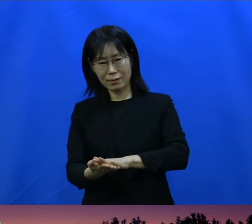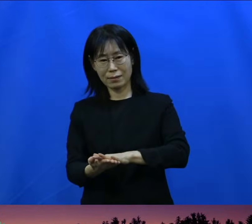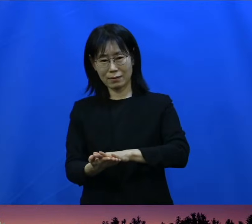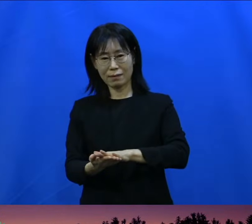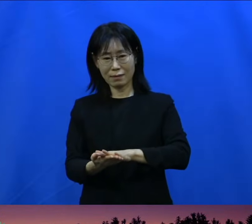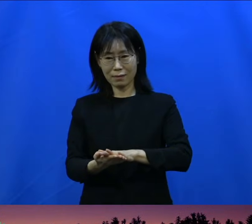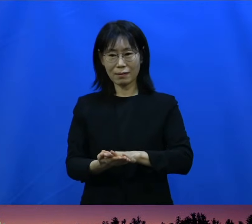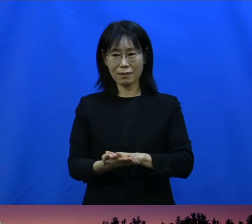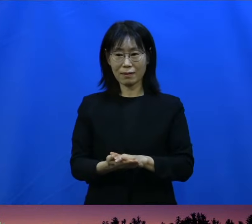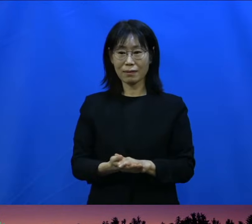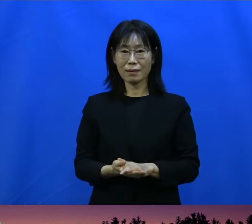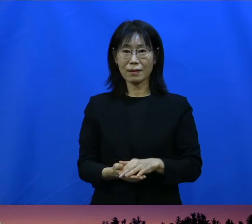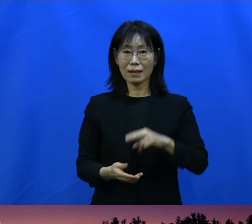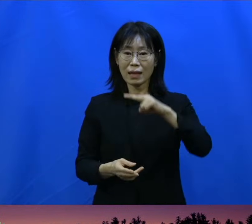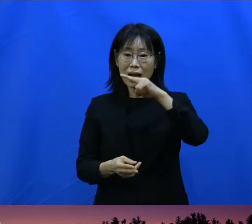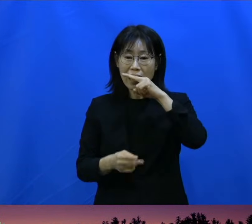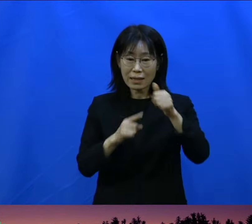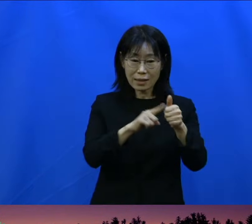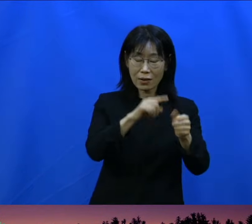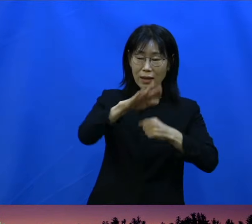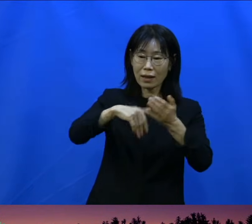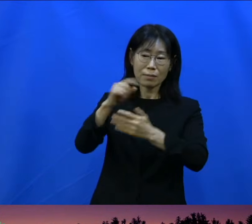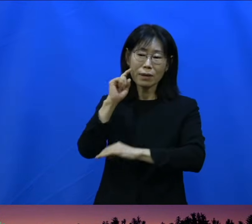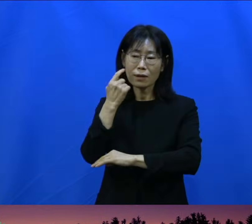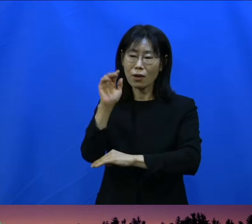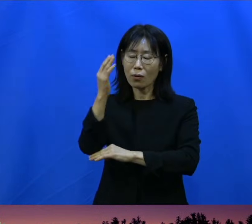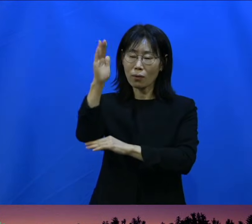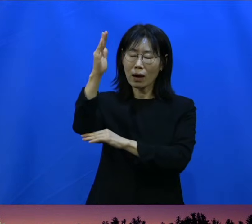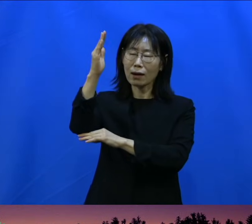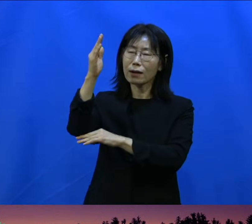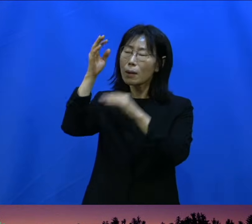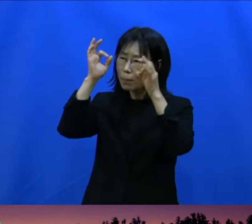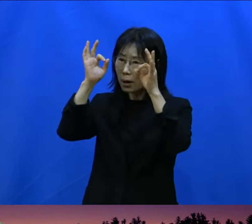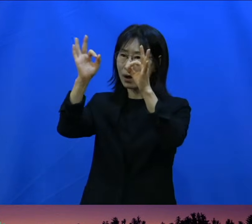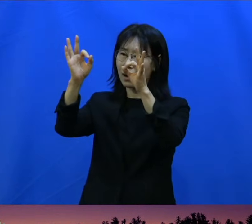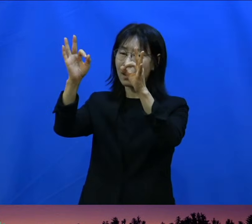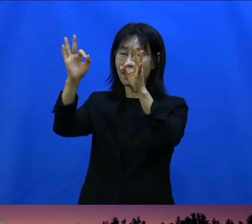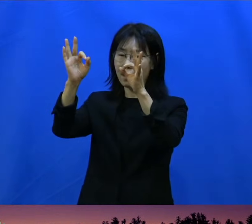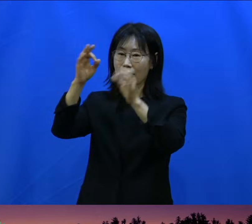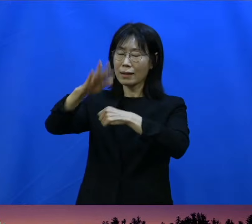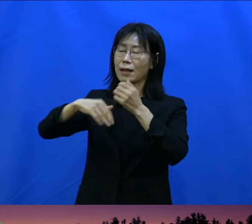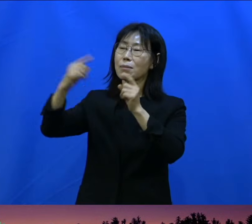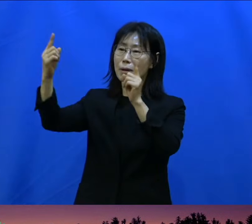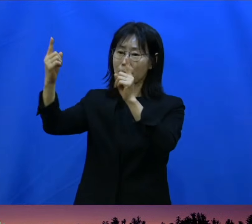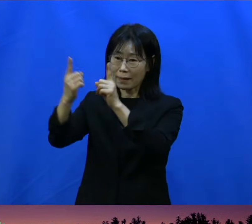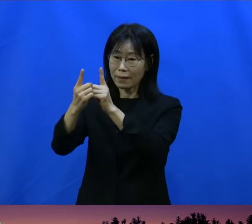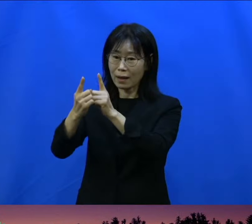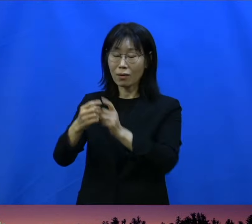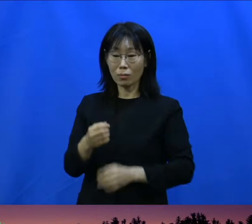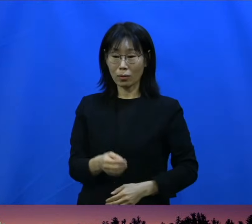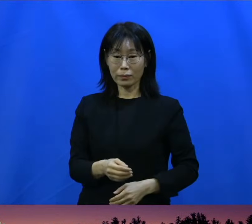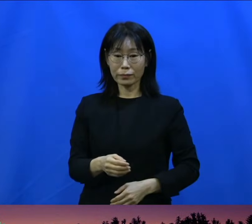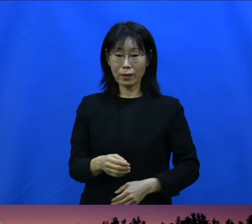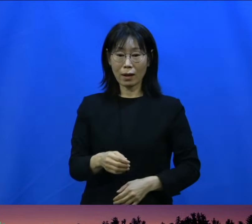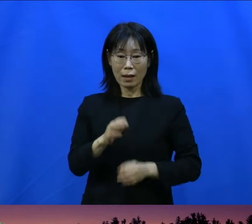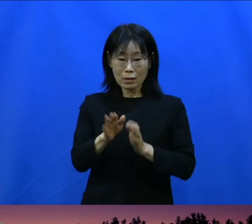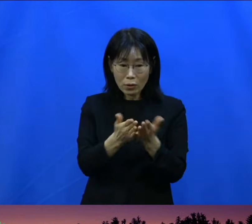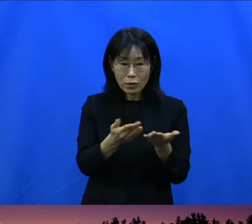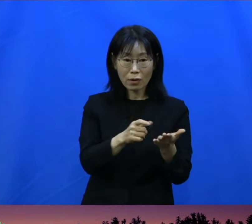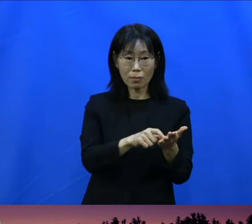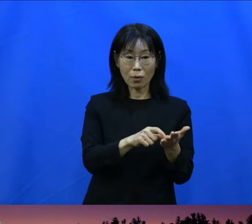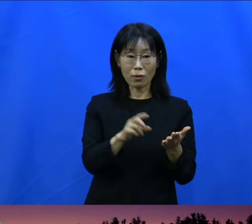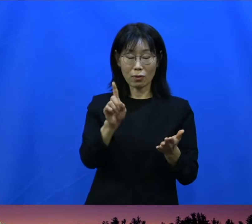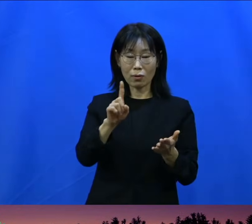그래서 이사야는 그 하나님의 영광을 보는 거죠. 하나님을 만났을 때 그분의 영광을 보는 겁니다. 모세가 그랬죠. 주의 영광을